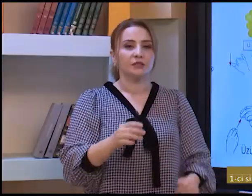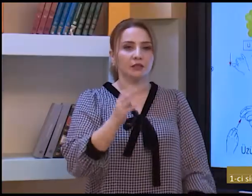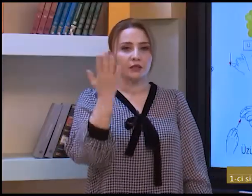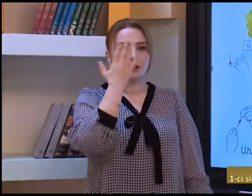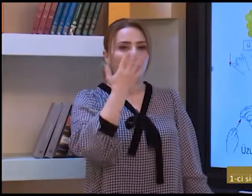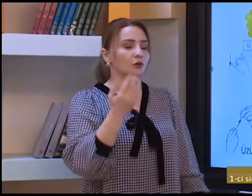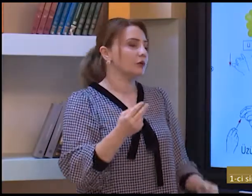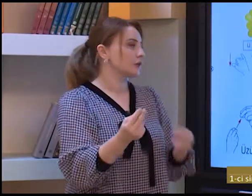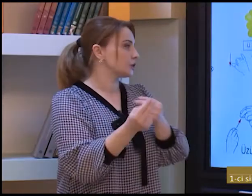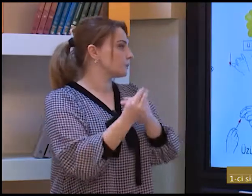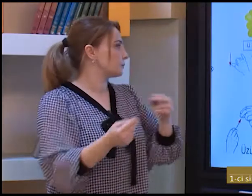jestini öyrənək.